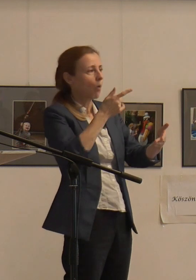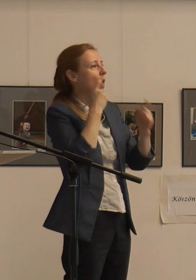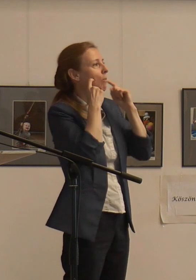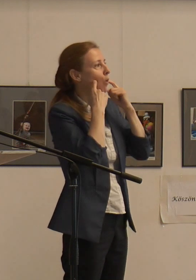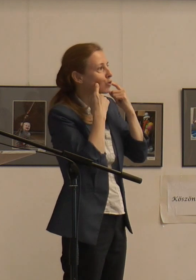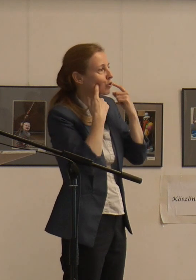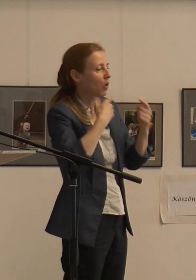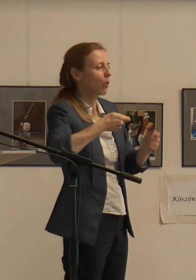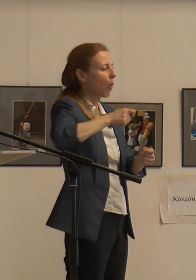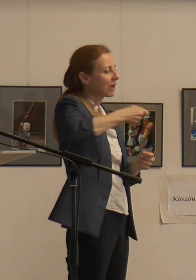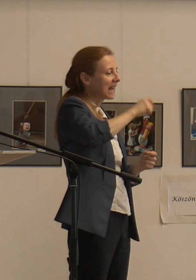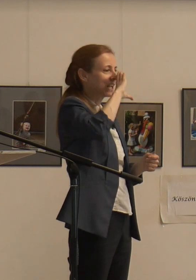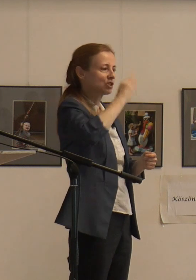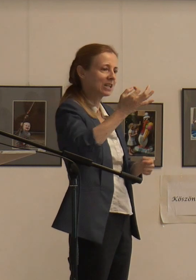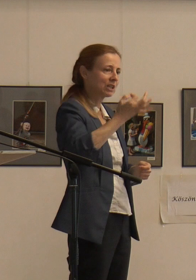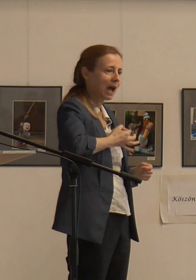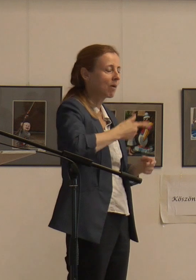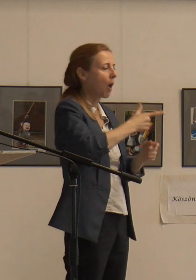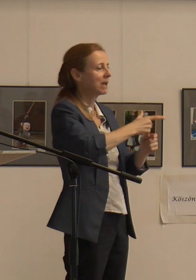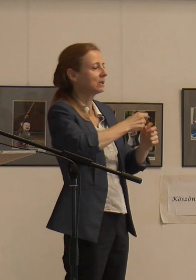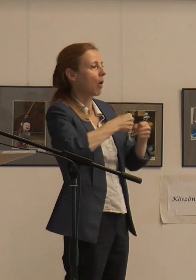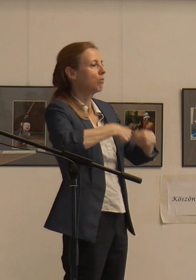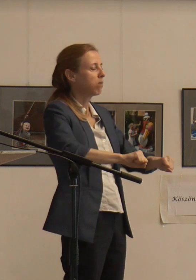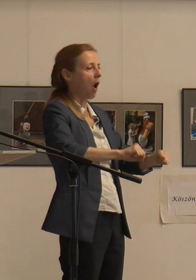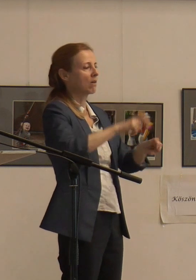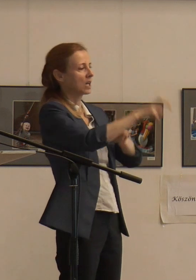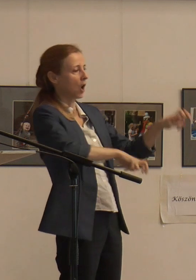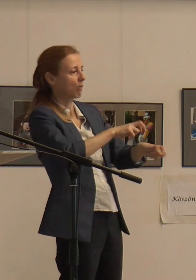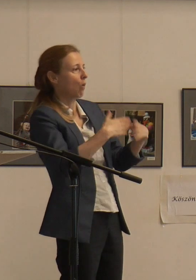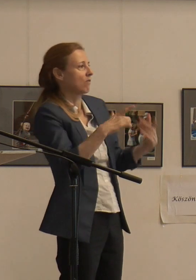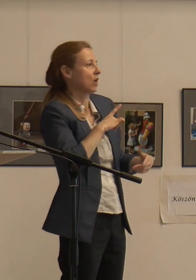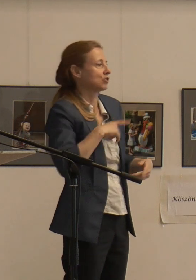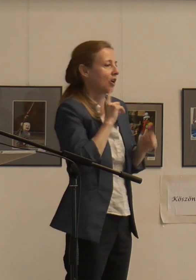mosolygó késes emberektől, akik bankot rabolnak, vagy csak játszanak.